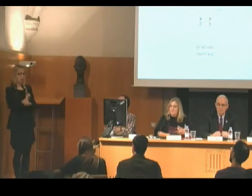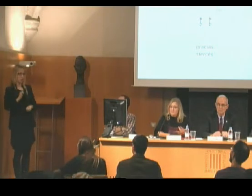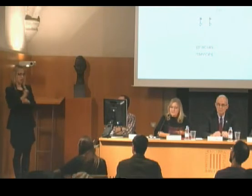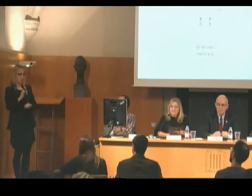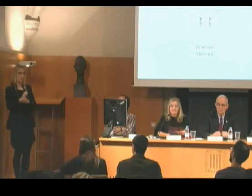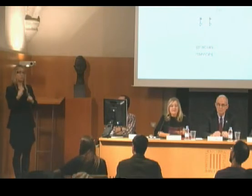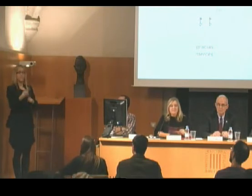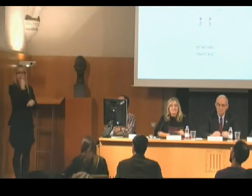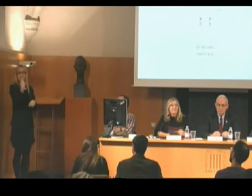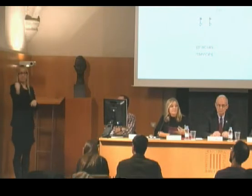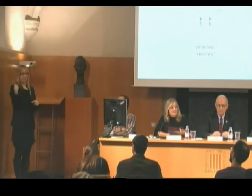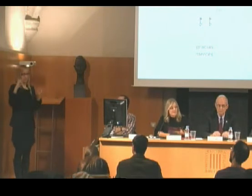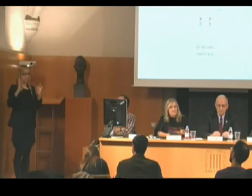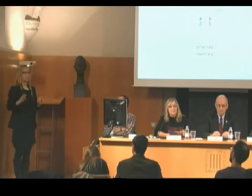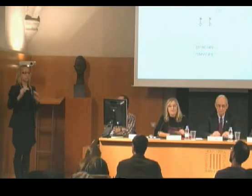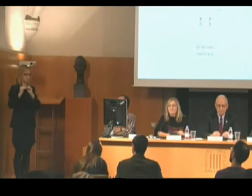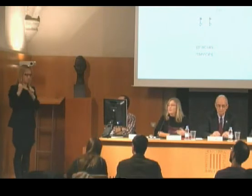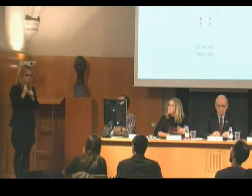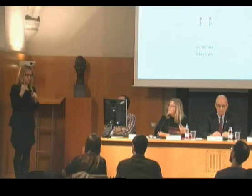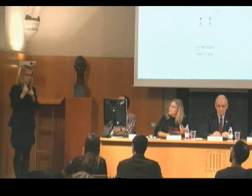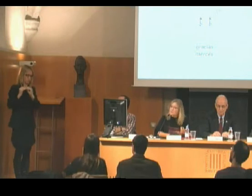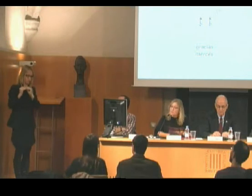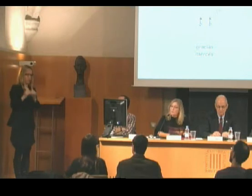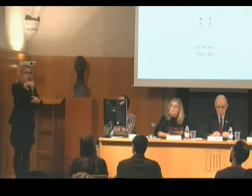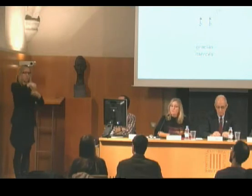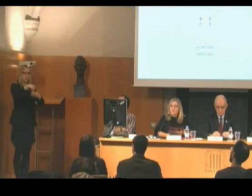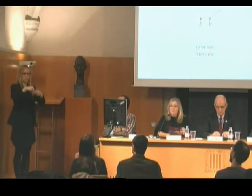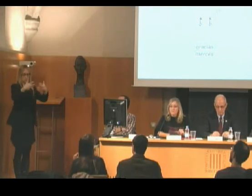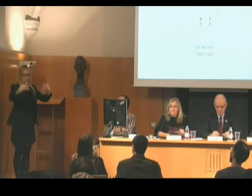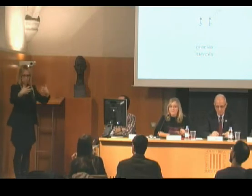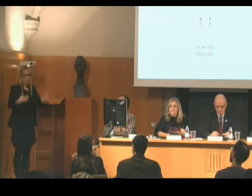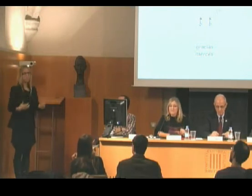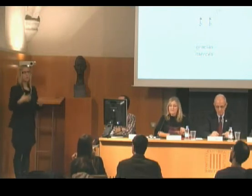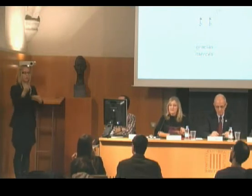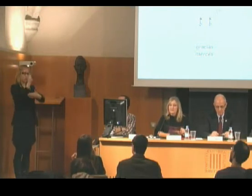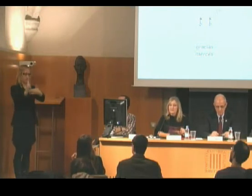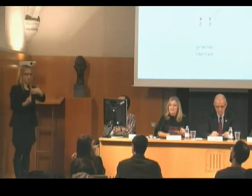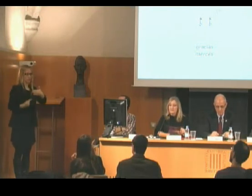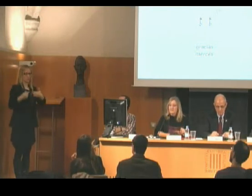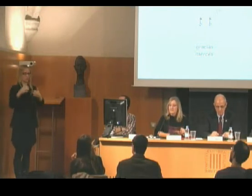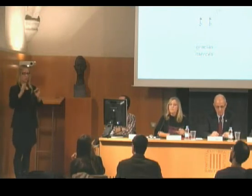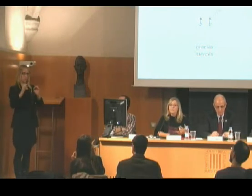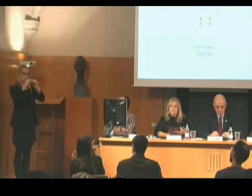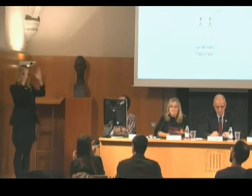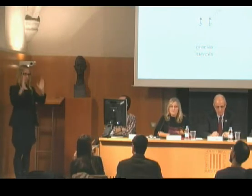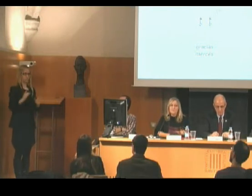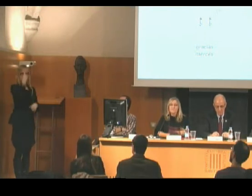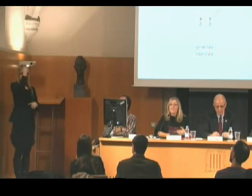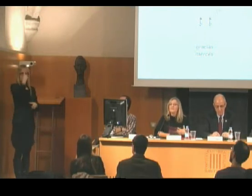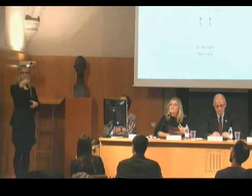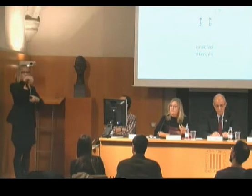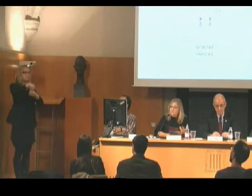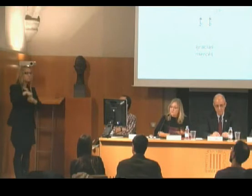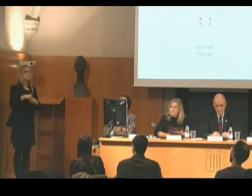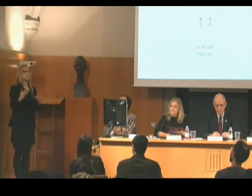des de l'any passat havíem treballat també el seu contingut, com havia de ser la seva composició,